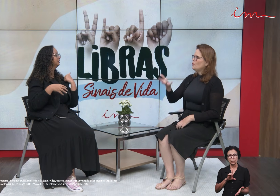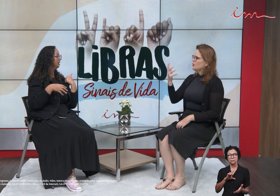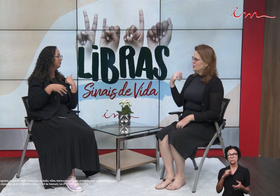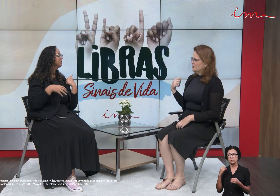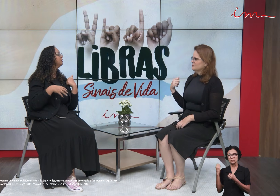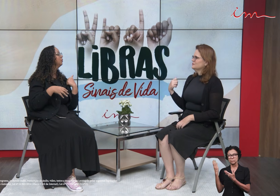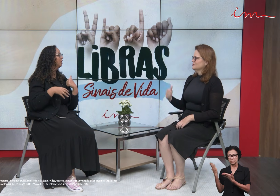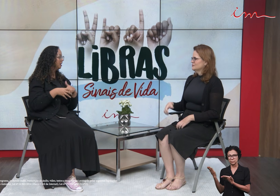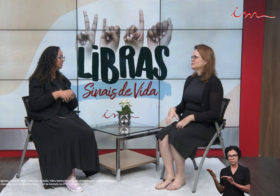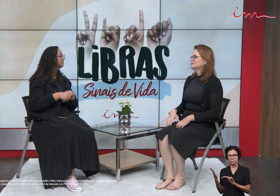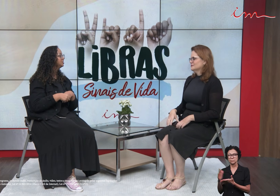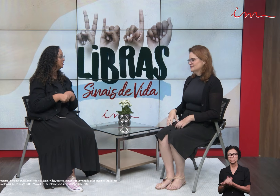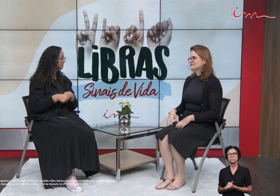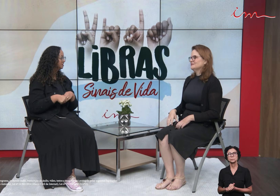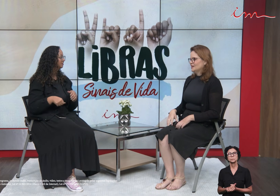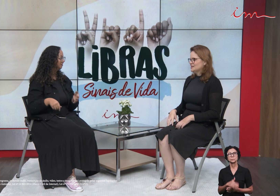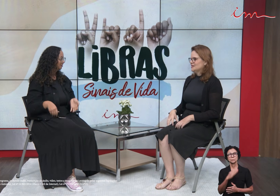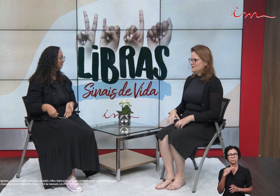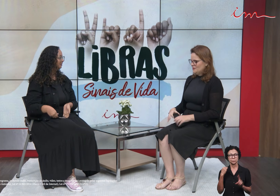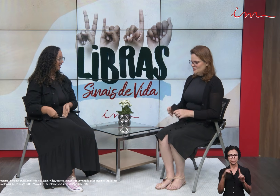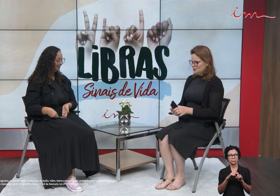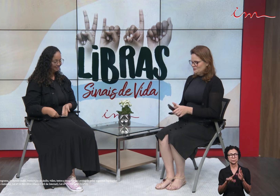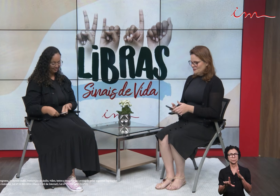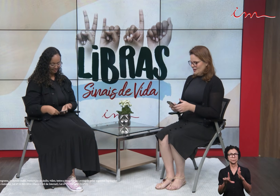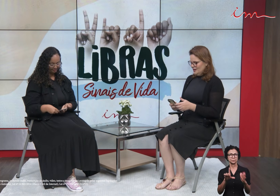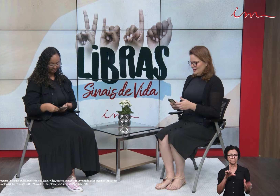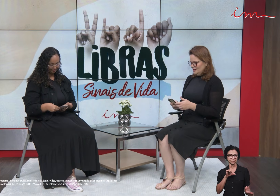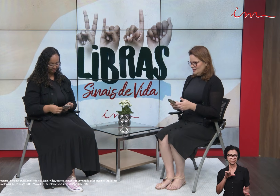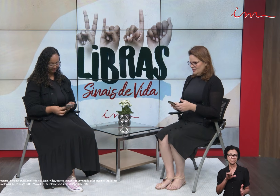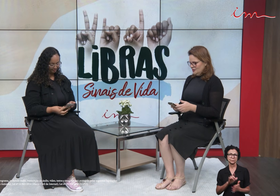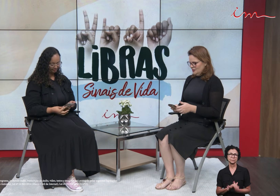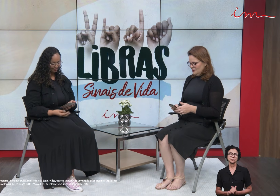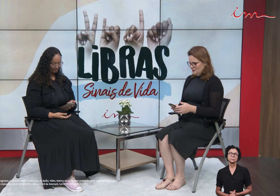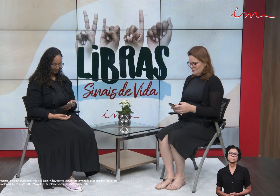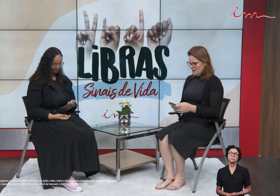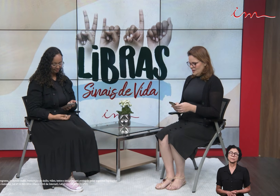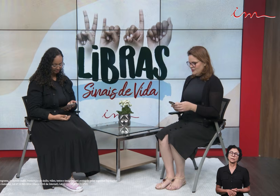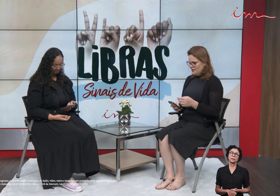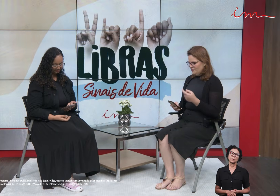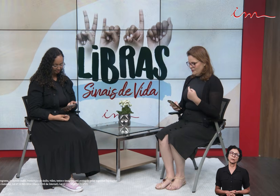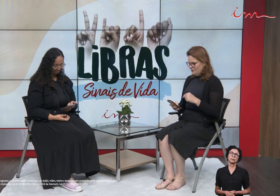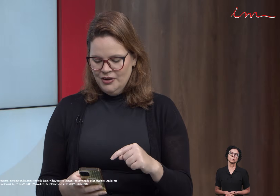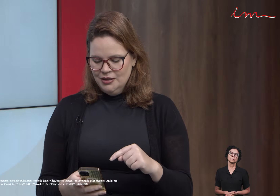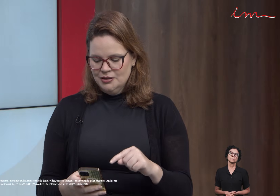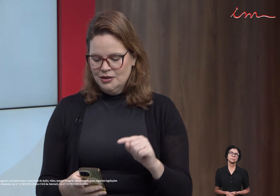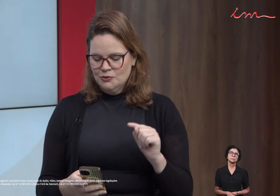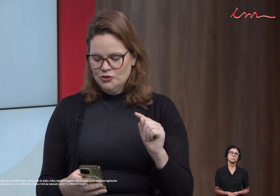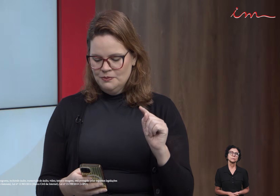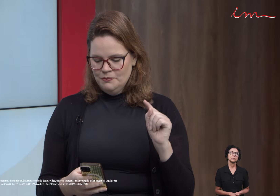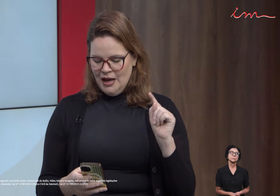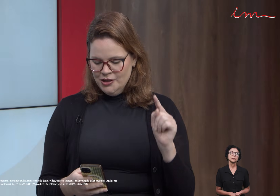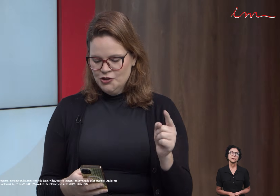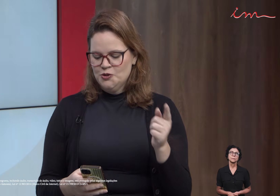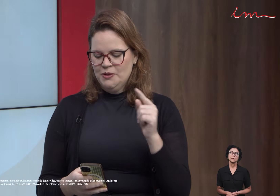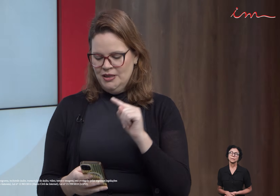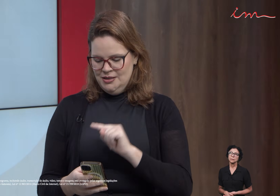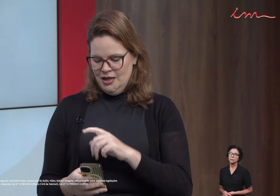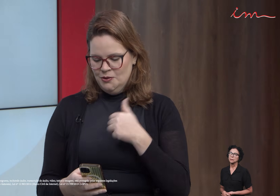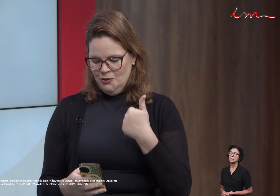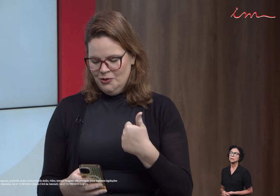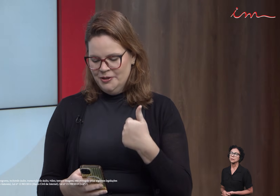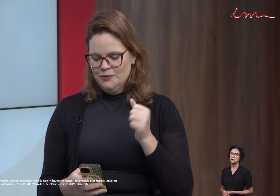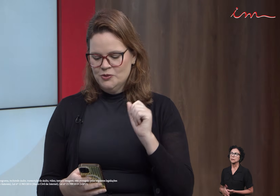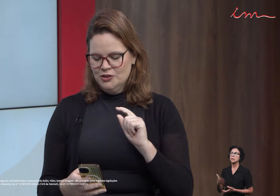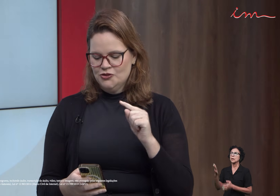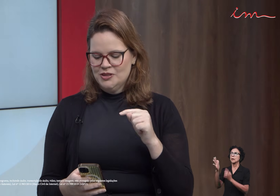trazer o ele teve porquê. que morrer antes, tá. Exatamente. E aí ele vem falando, então: "A Jesus pertence